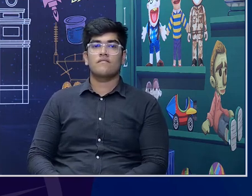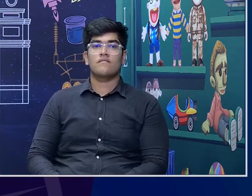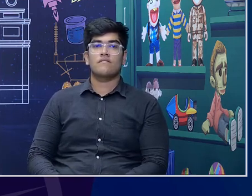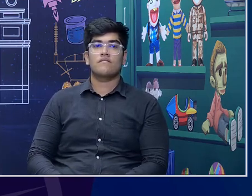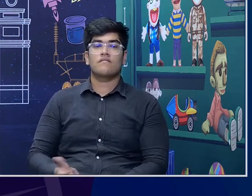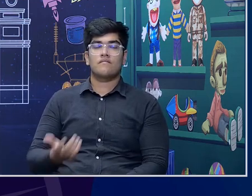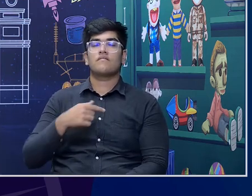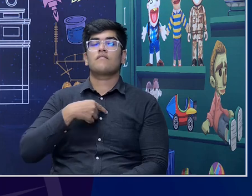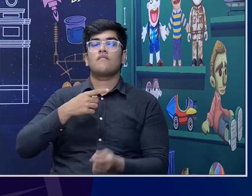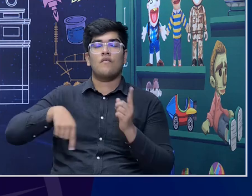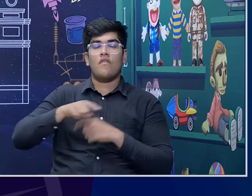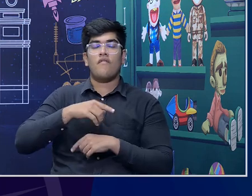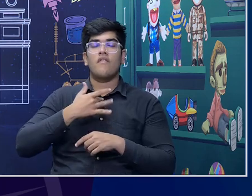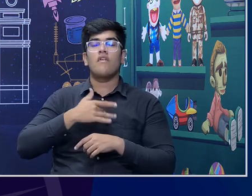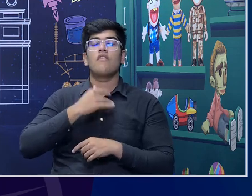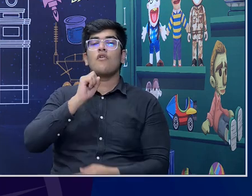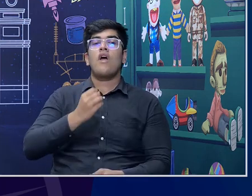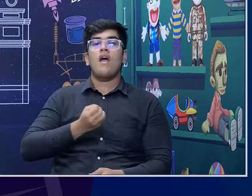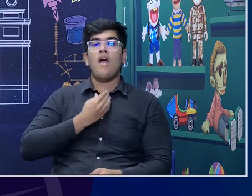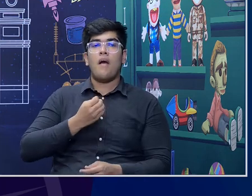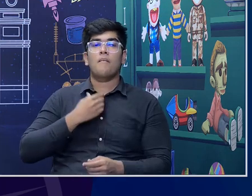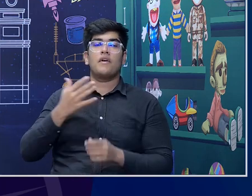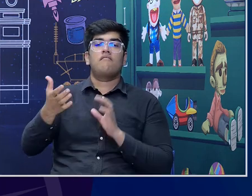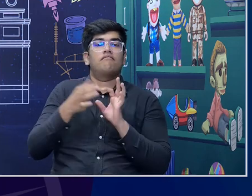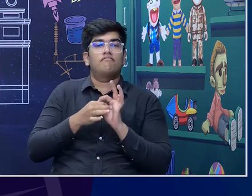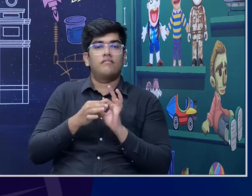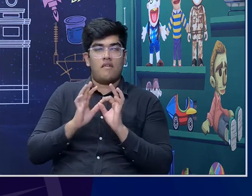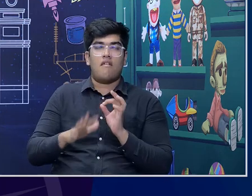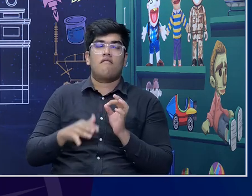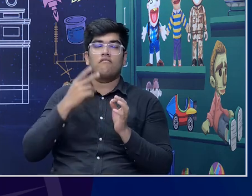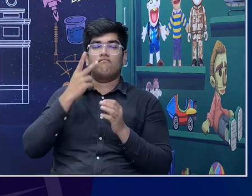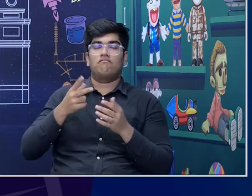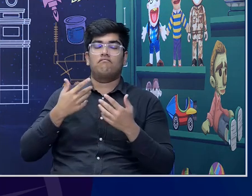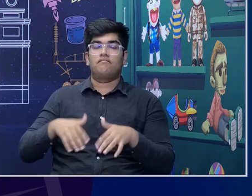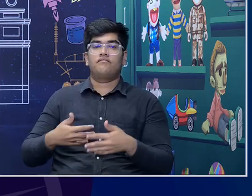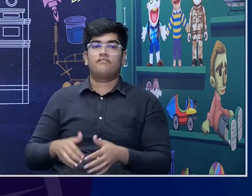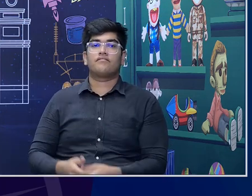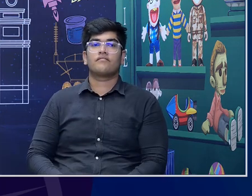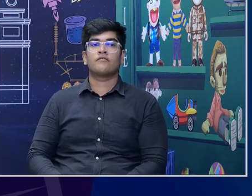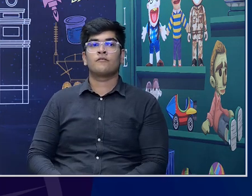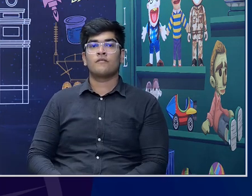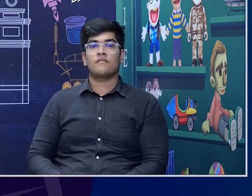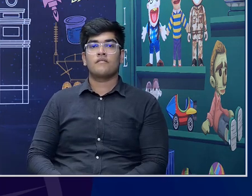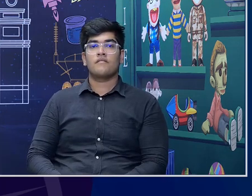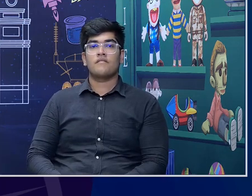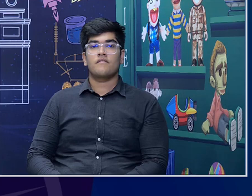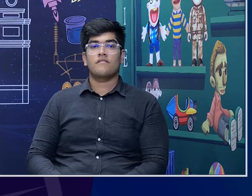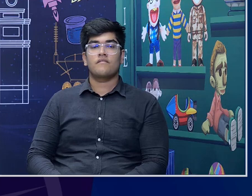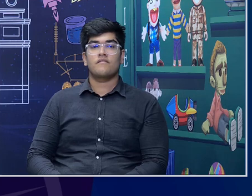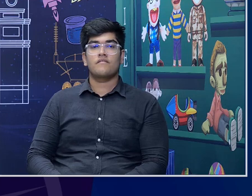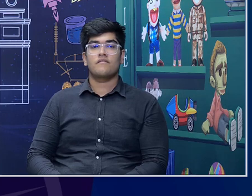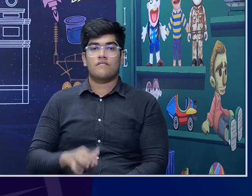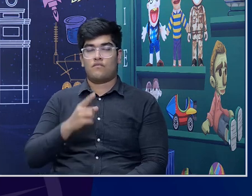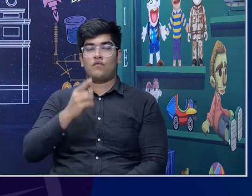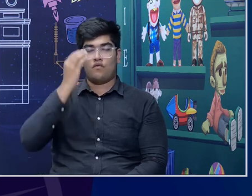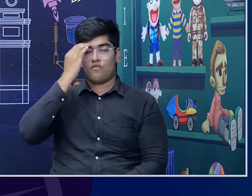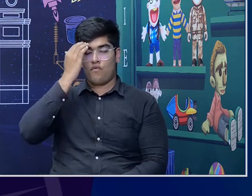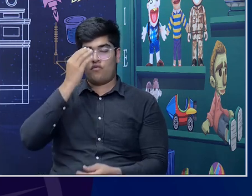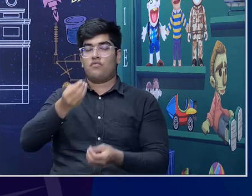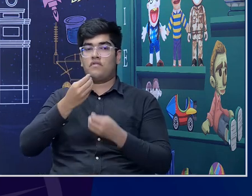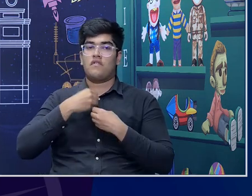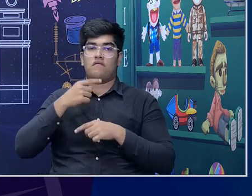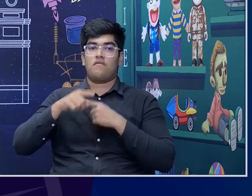कि खुशी में उस समय उनके साथ शामिल है, जी, मैं बहुत बढ़िया, हमें इतनी अच्छी जानकारी मिल रही है